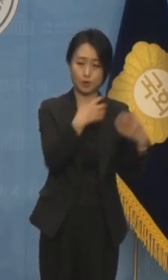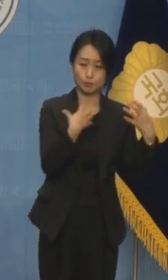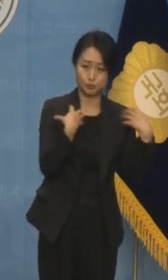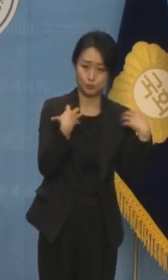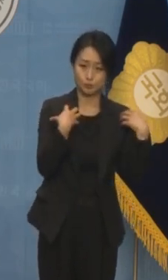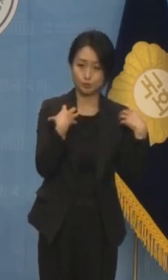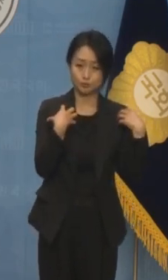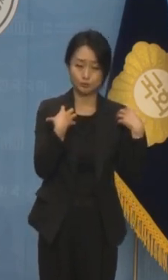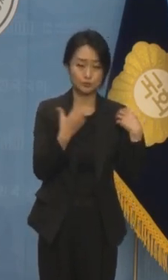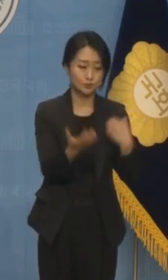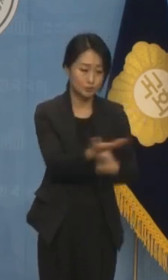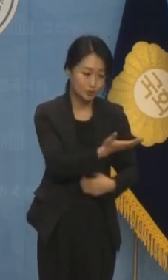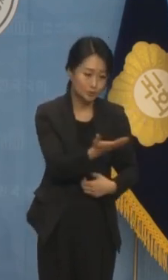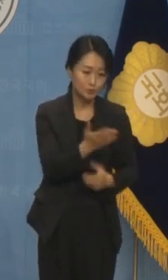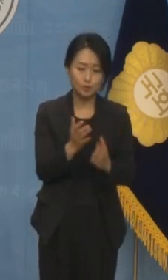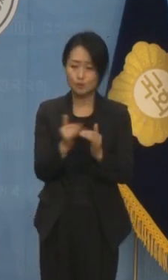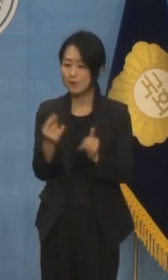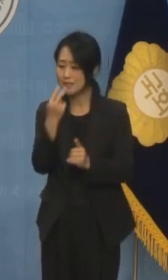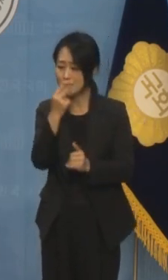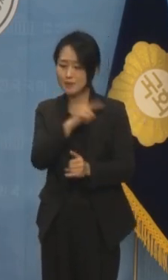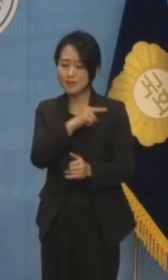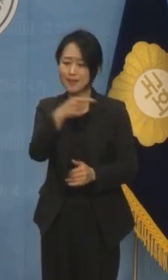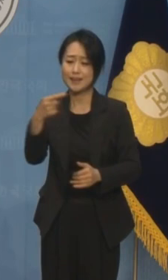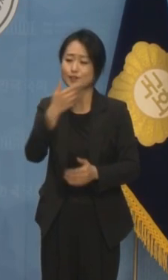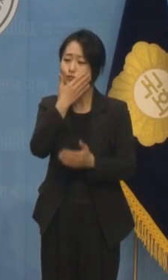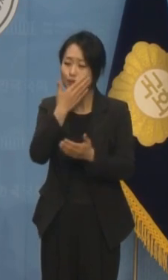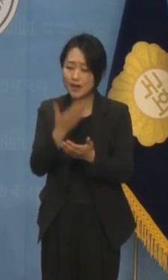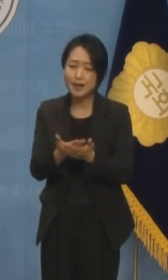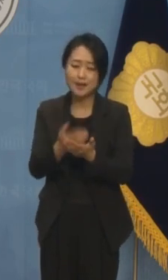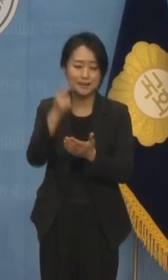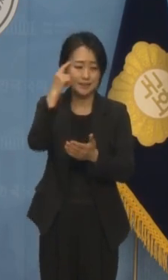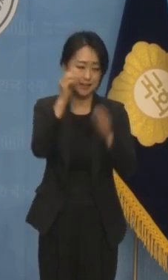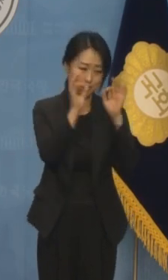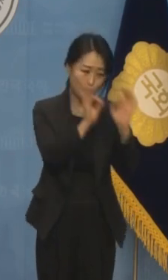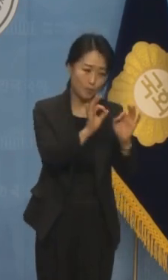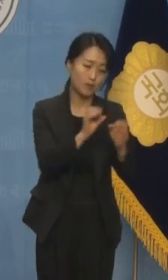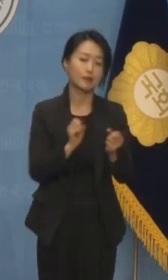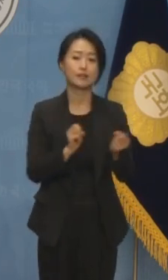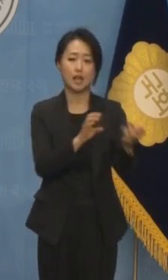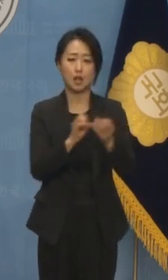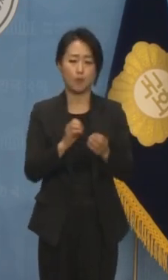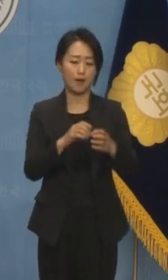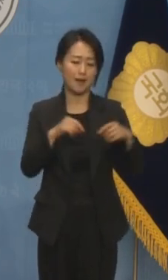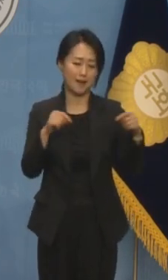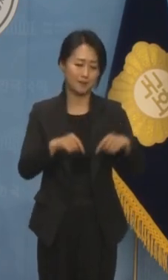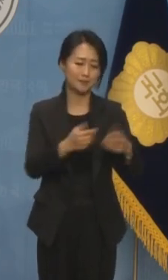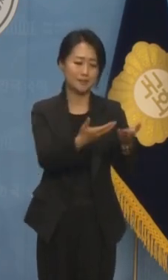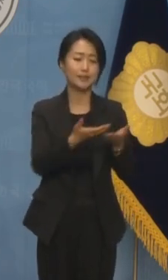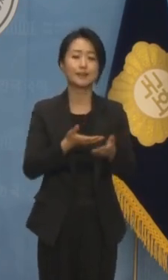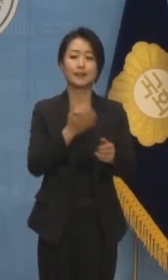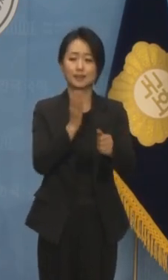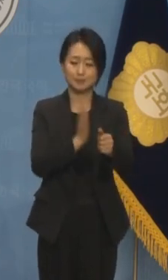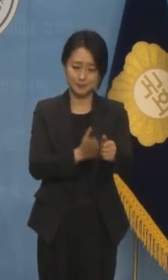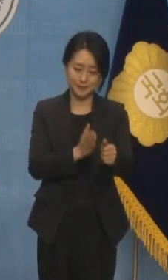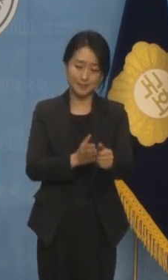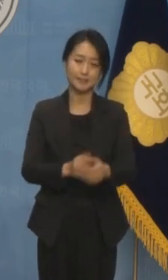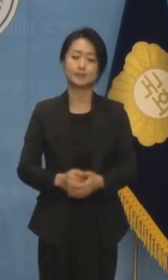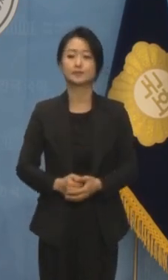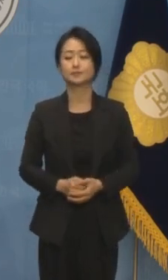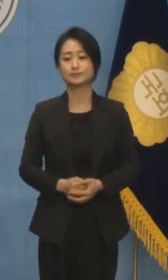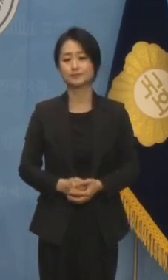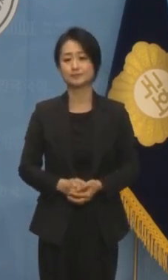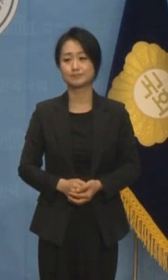중요한 것은 없다는 점을 깊이 인식하고 대화와 타협에 나서주길 간곡히 호소드립니다.